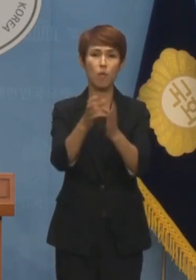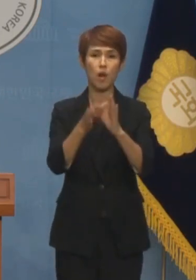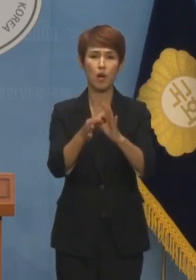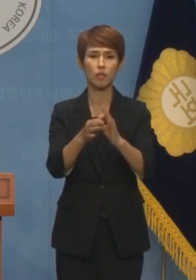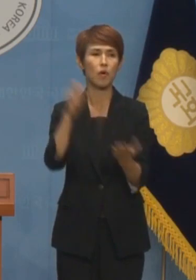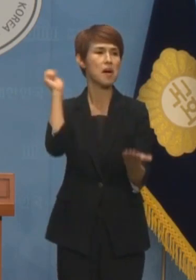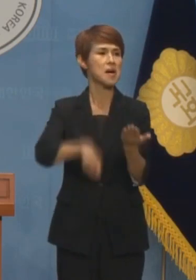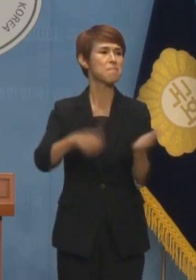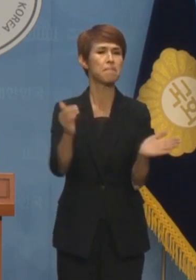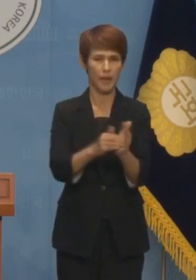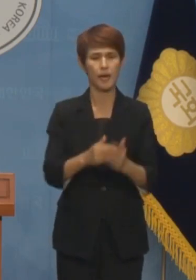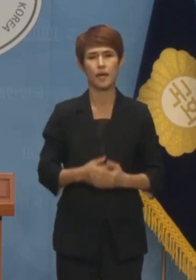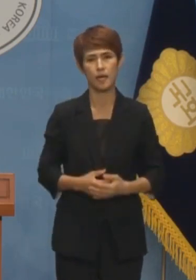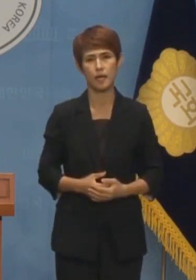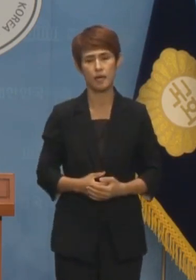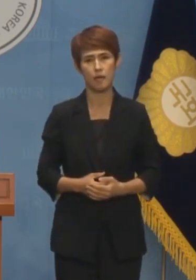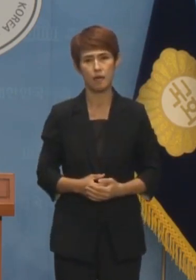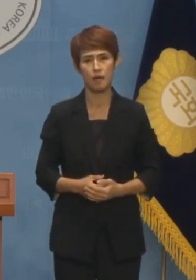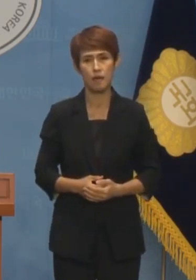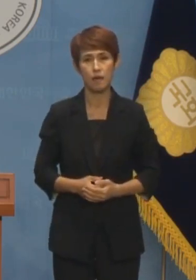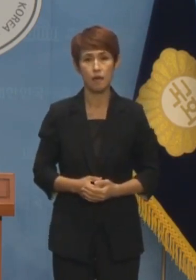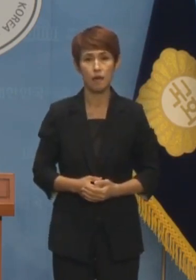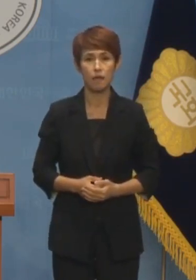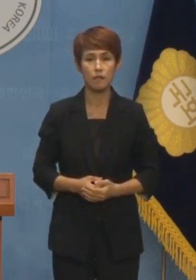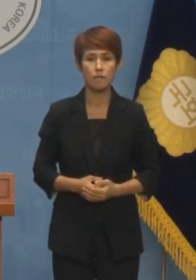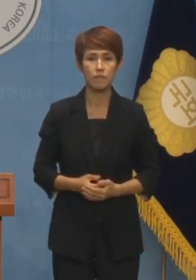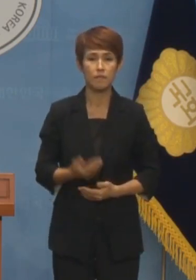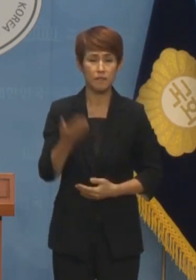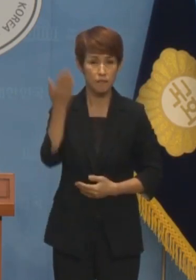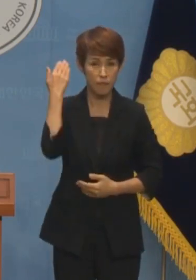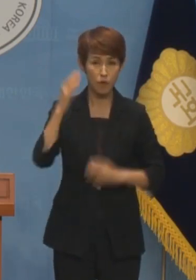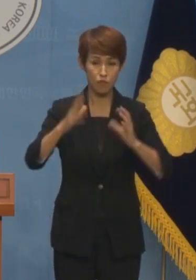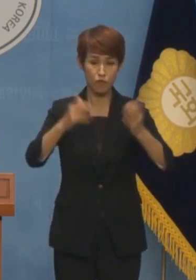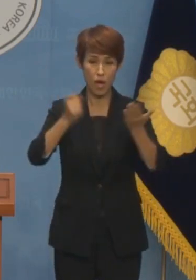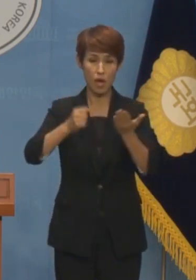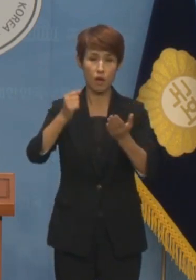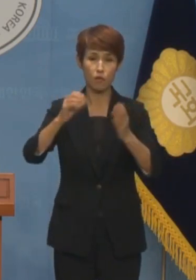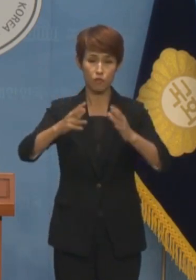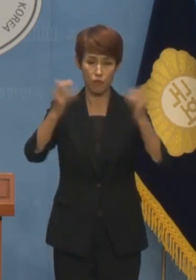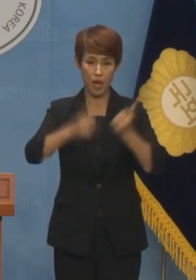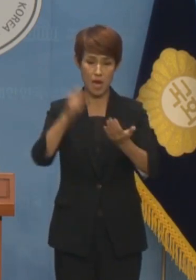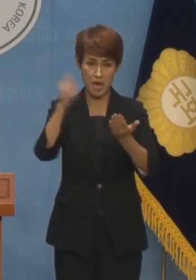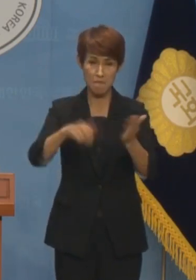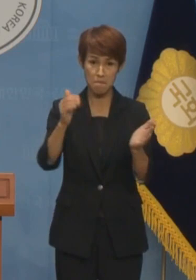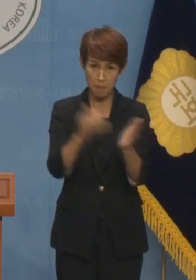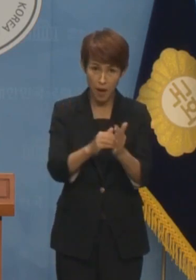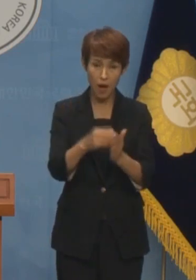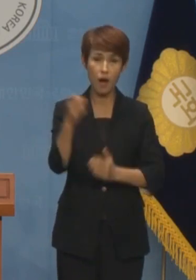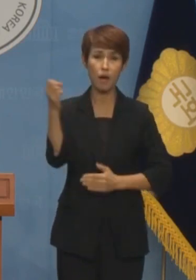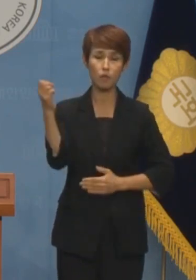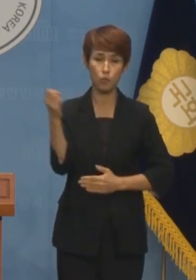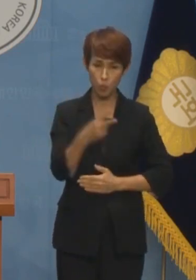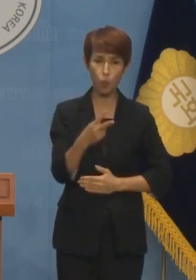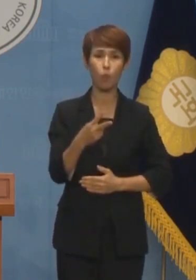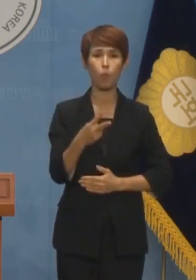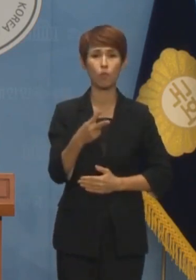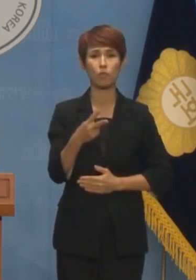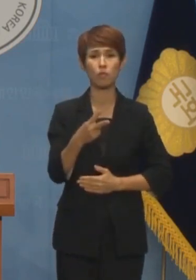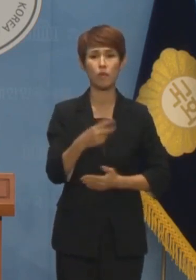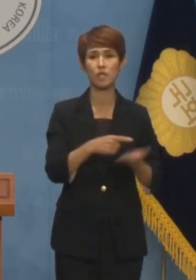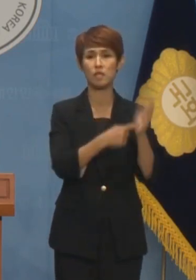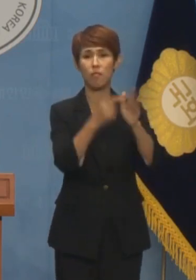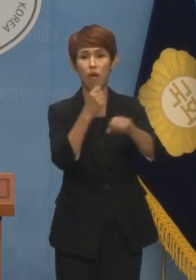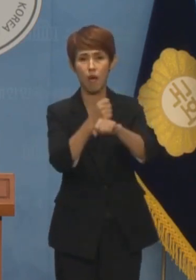날치기 처리됐습니다. 지난 국회에서 처리됐던 법안을 또다시 들고 나온 것도 문제지만